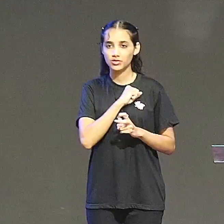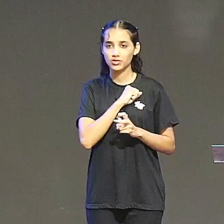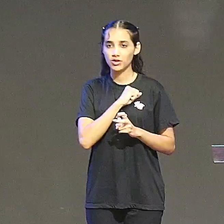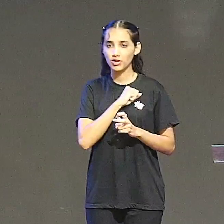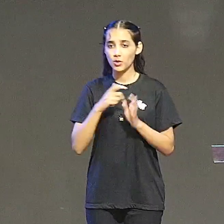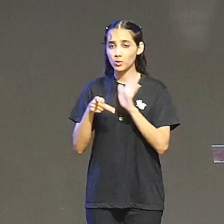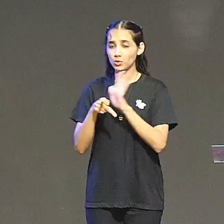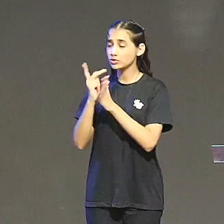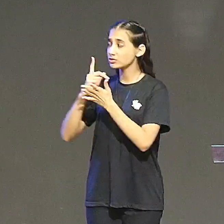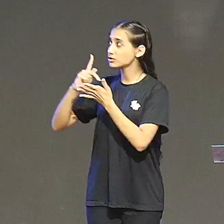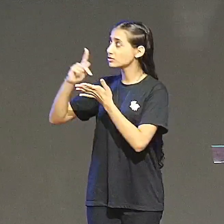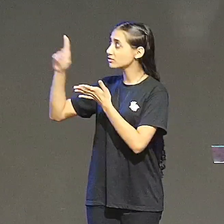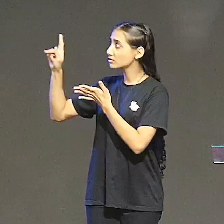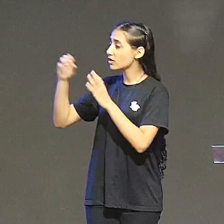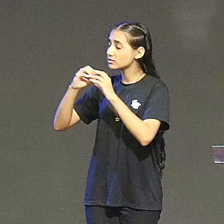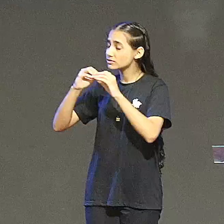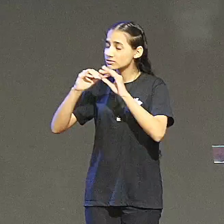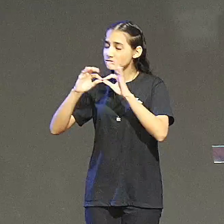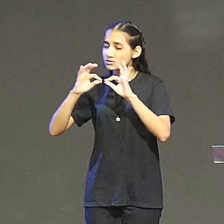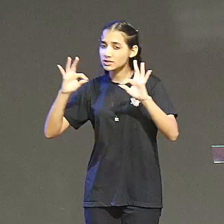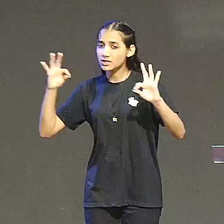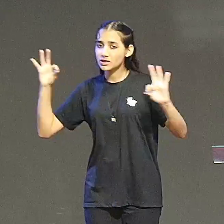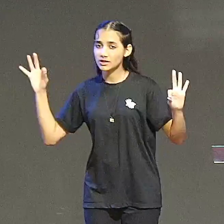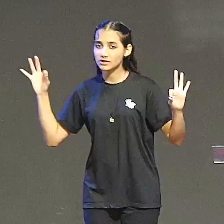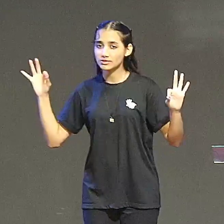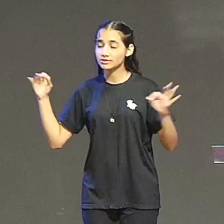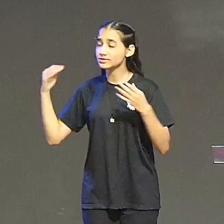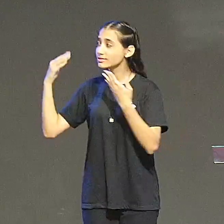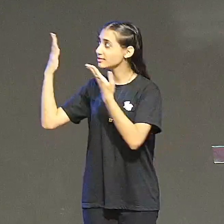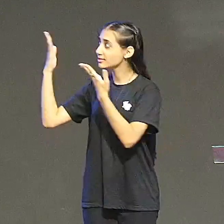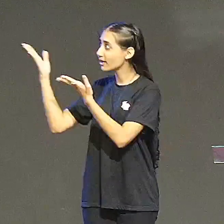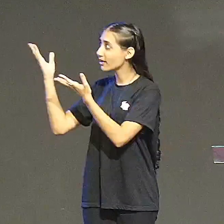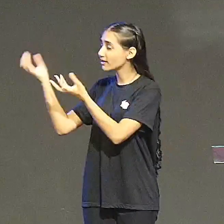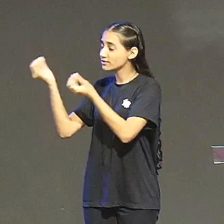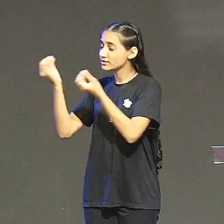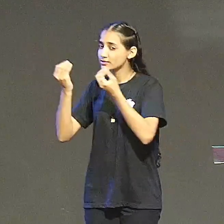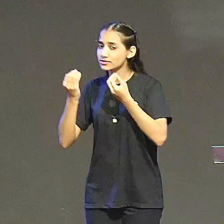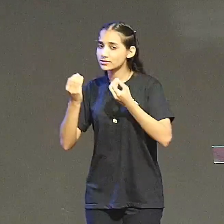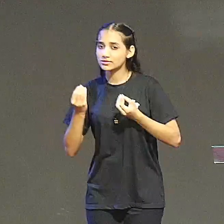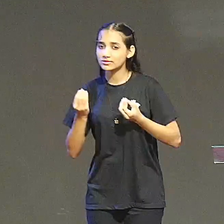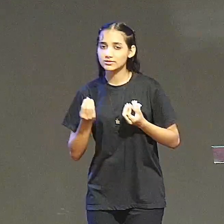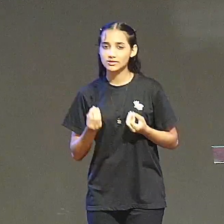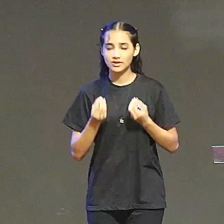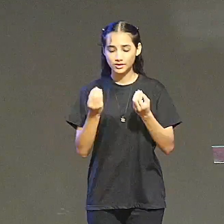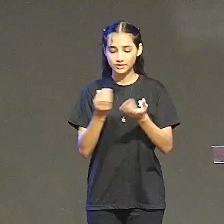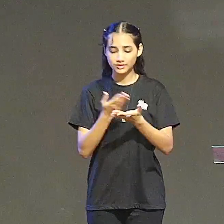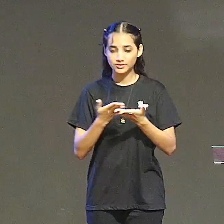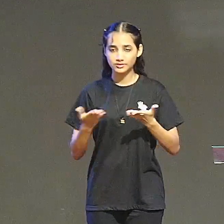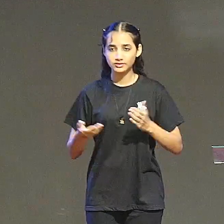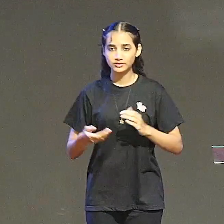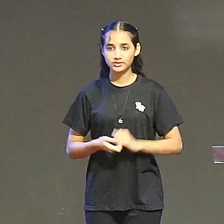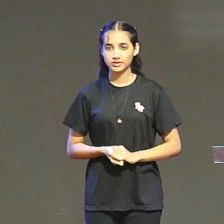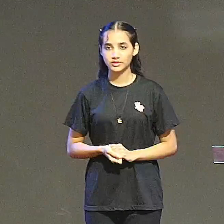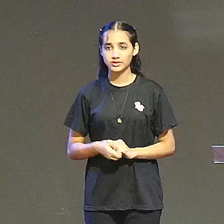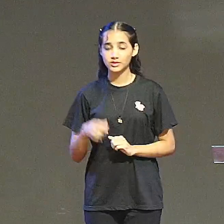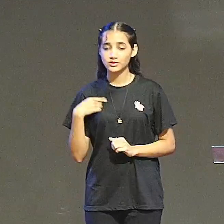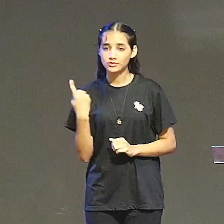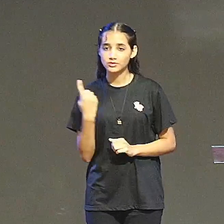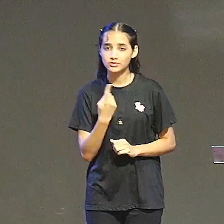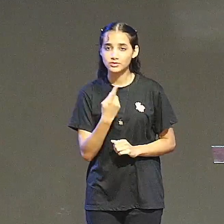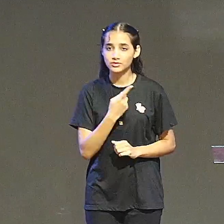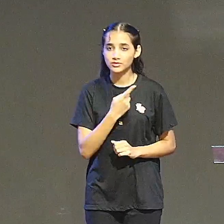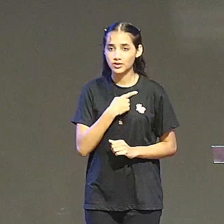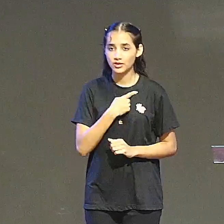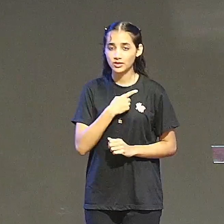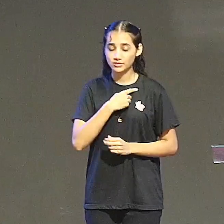tem dado o pai a ponto de sermos chamados filhos de Deus